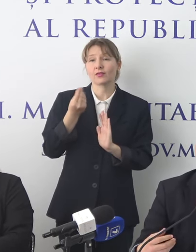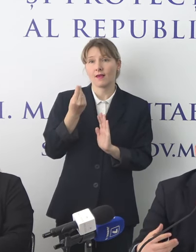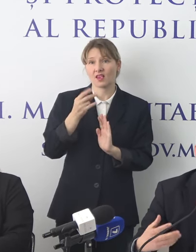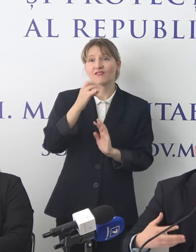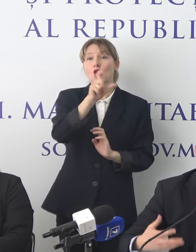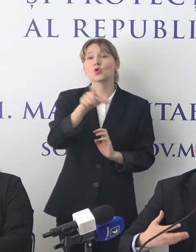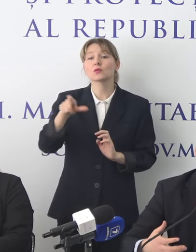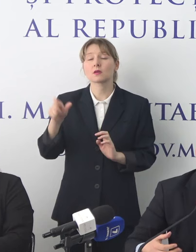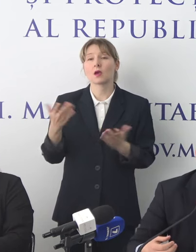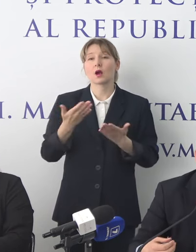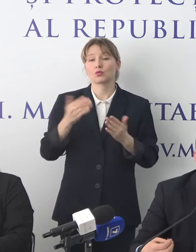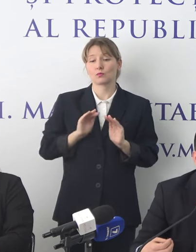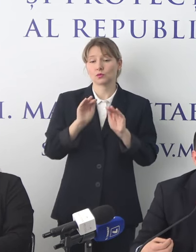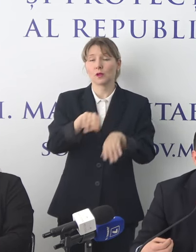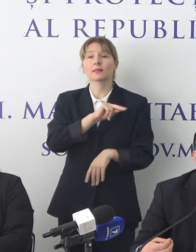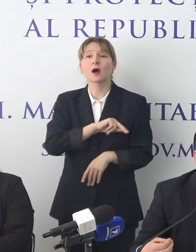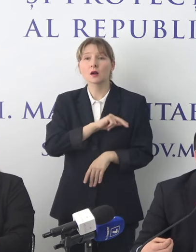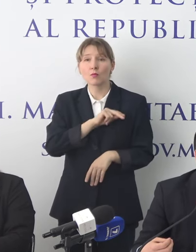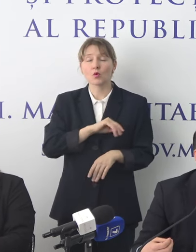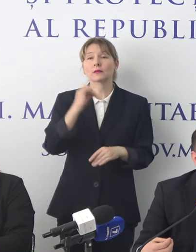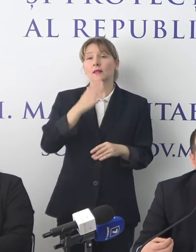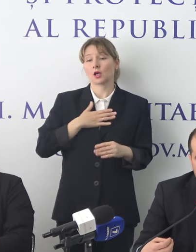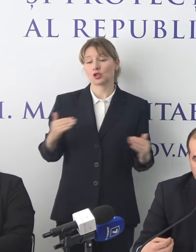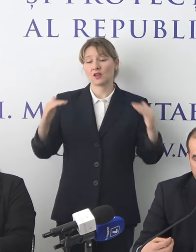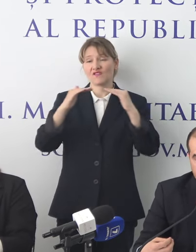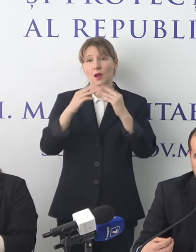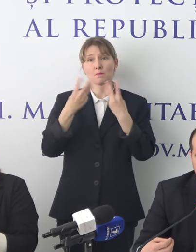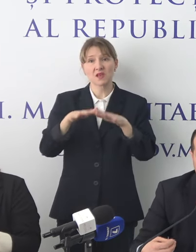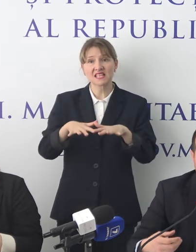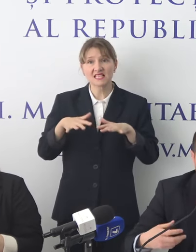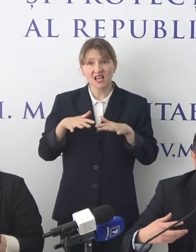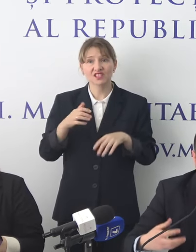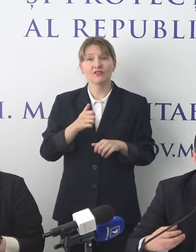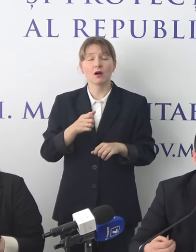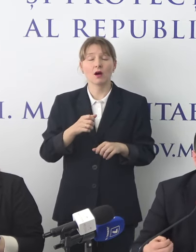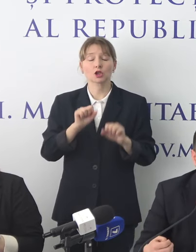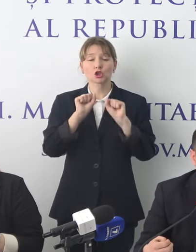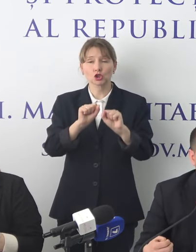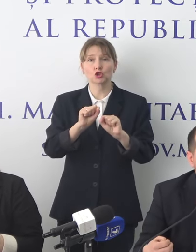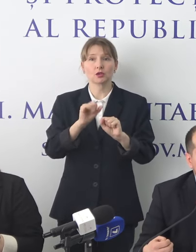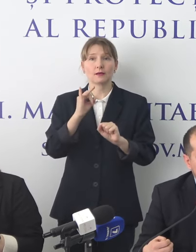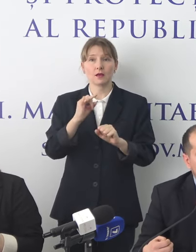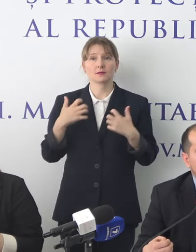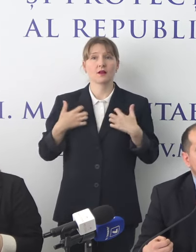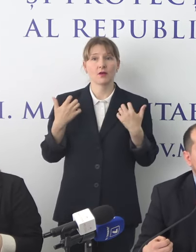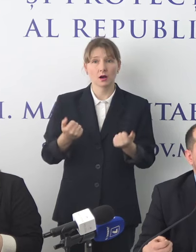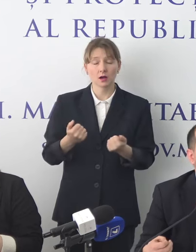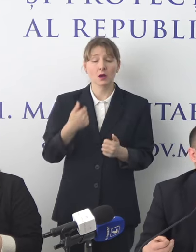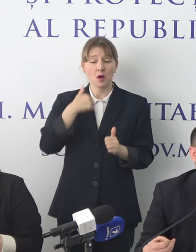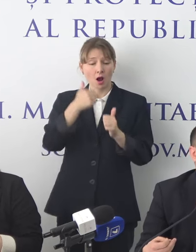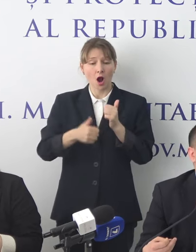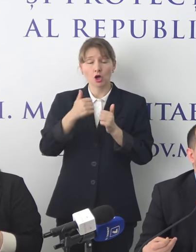vom responsabiliza și noi la nivel de minister și ceea ce urmează noi să facem este că noi în fiecare